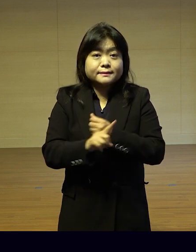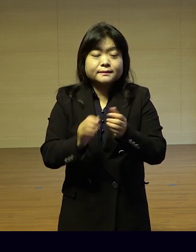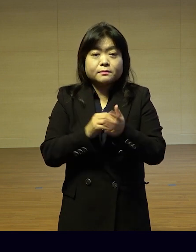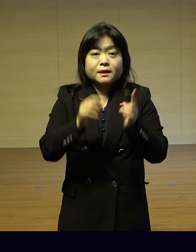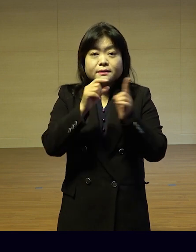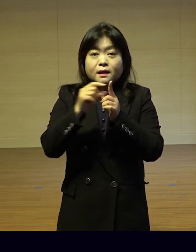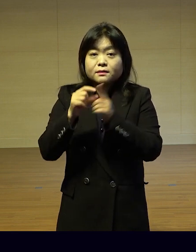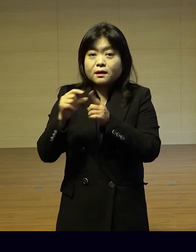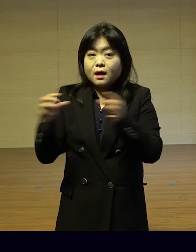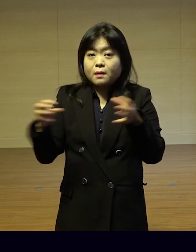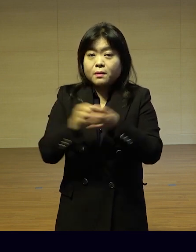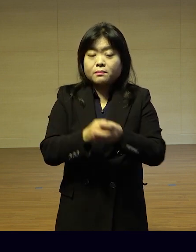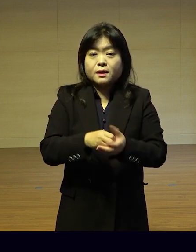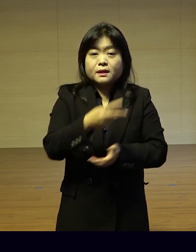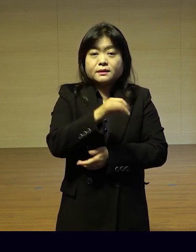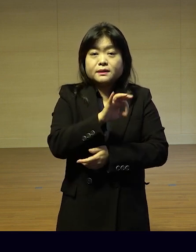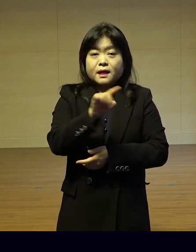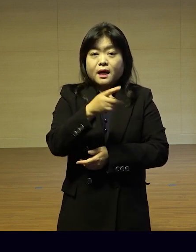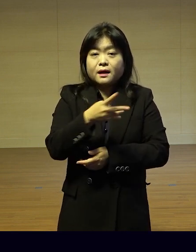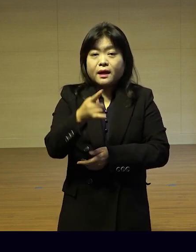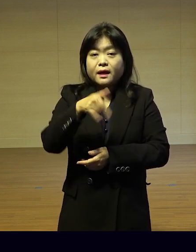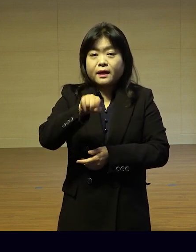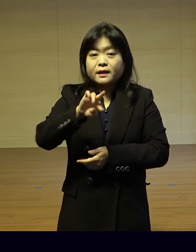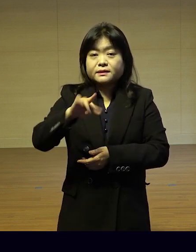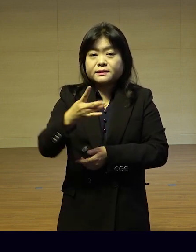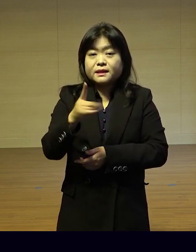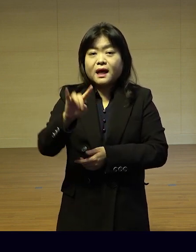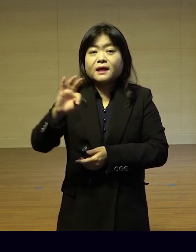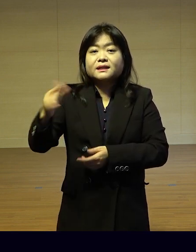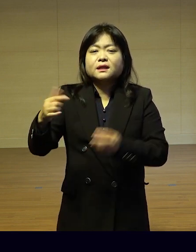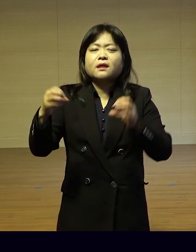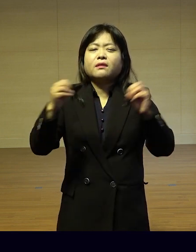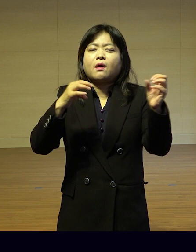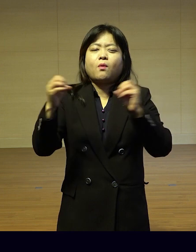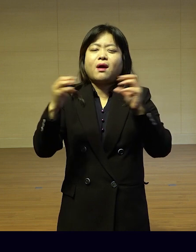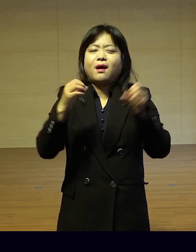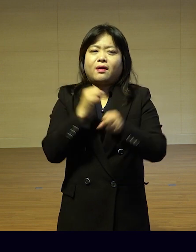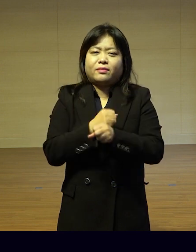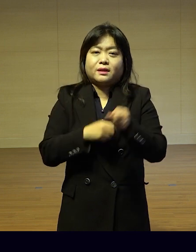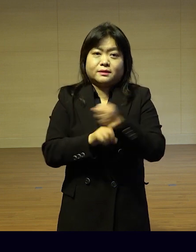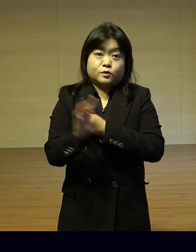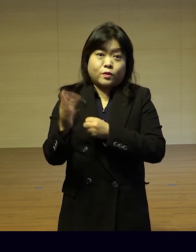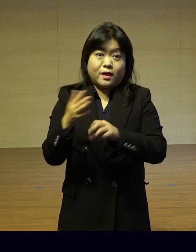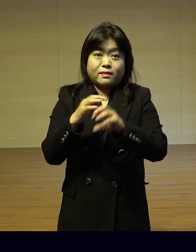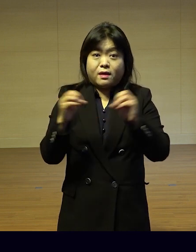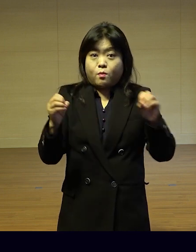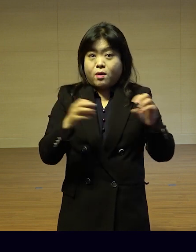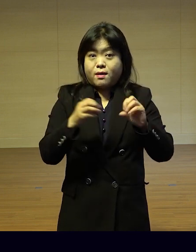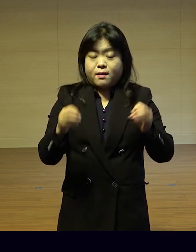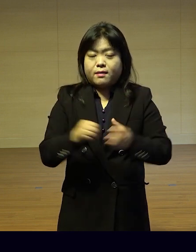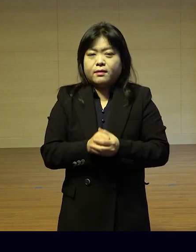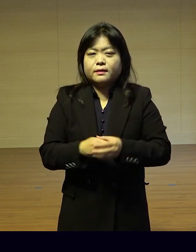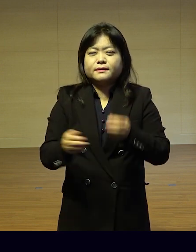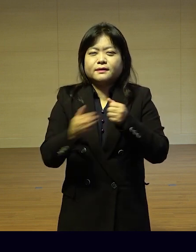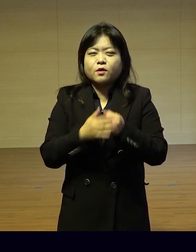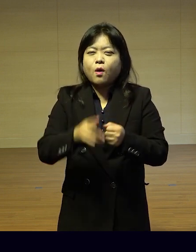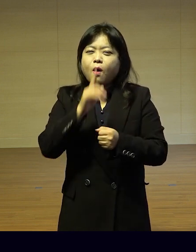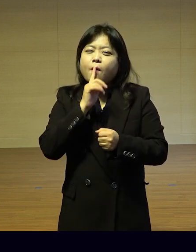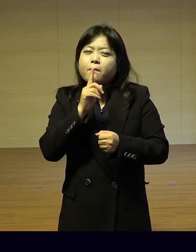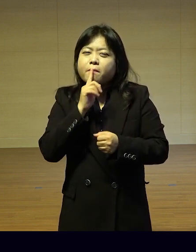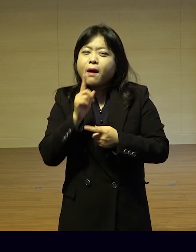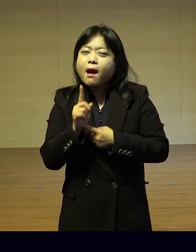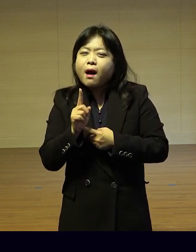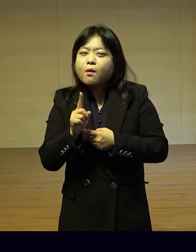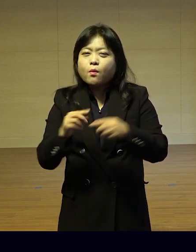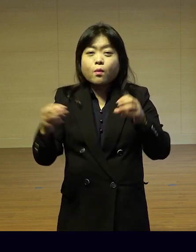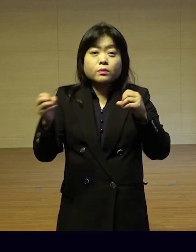합쳐보면은 디알레게스타인은 결국은 대화한다 이런 얘기죠. 그럼 일반적인 말하고